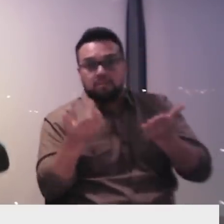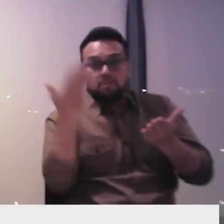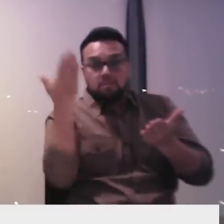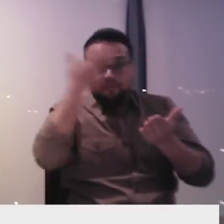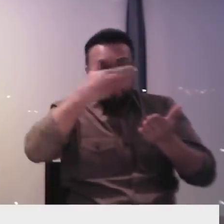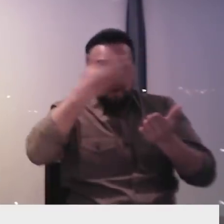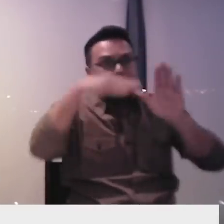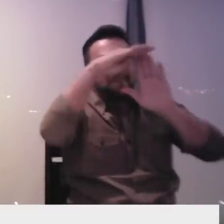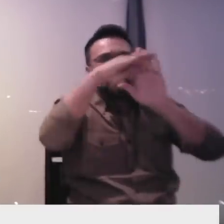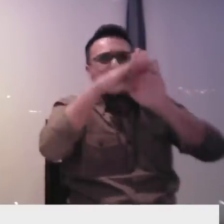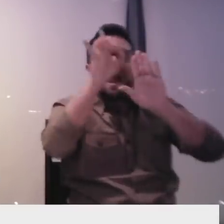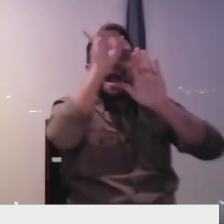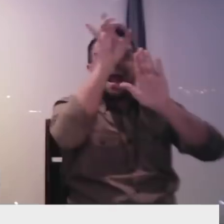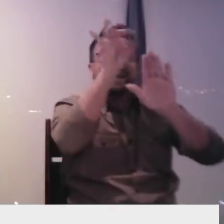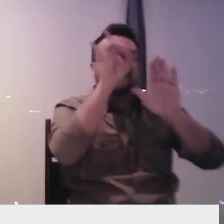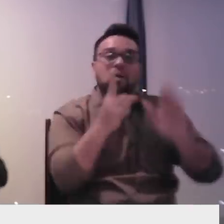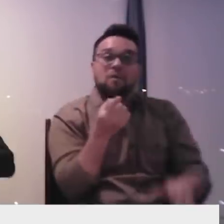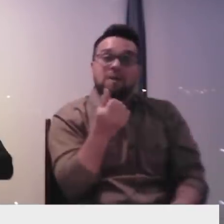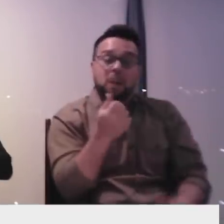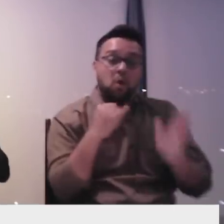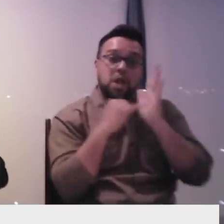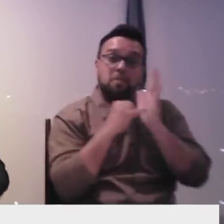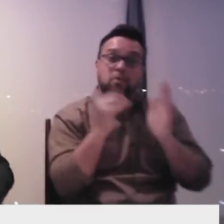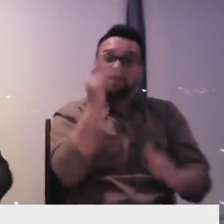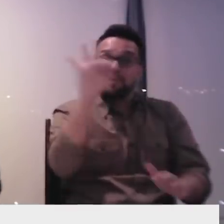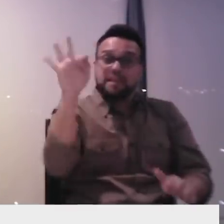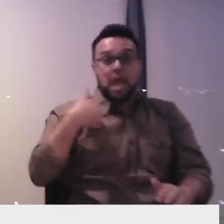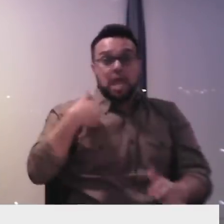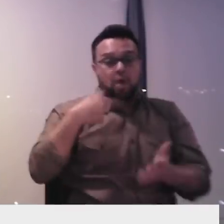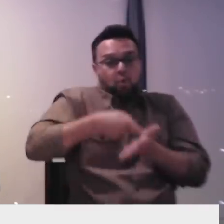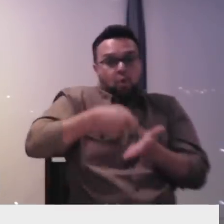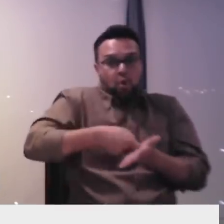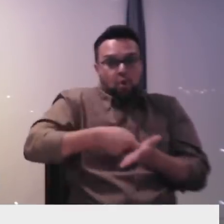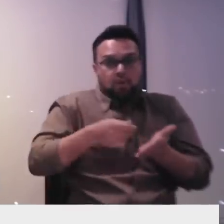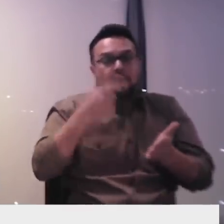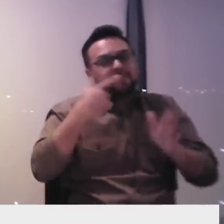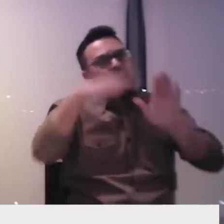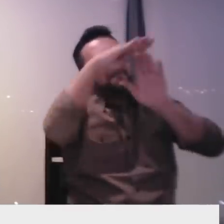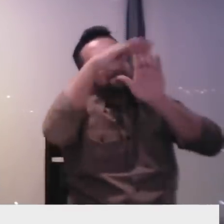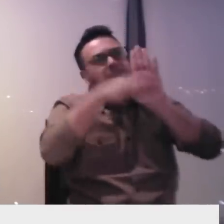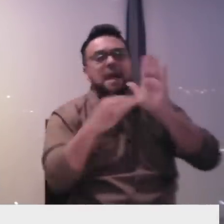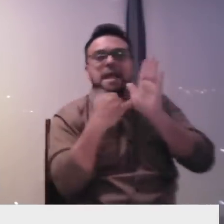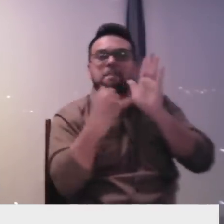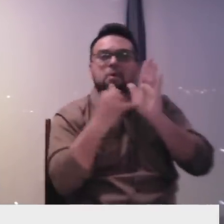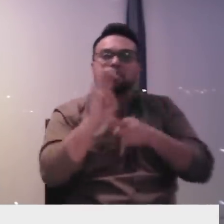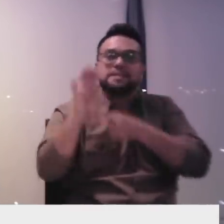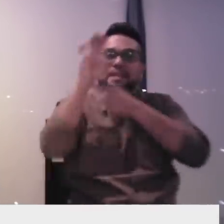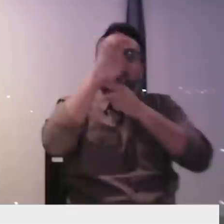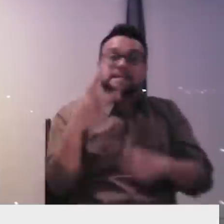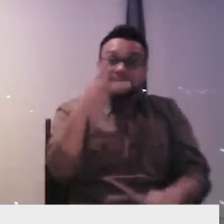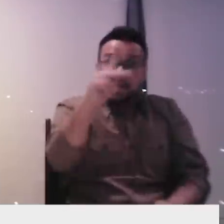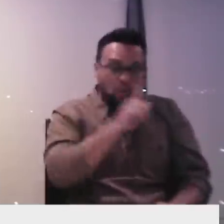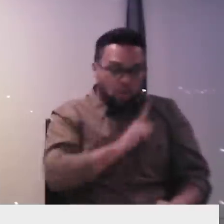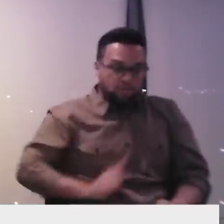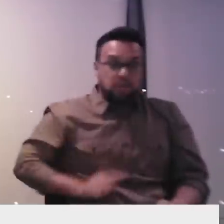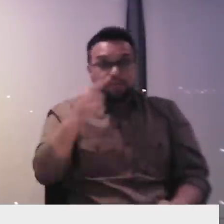tanto. Daí para ver, valor do imposto federal, que eu cobro, né? Você vai ver lá. Valor do imposto estadual, do seu governador,